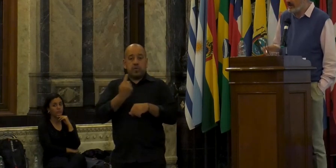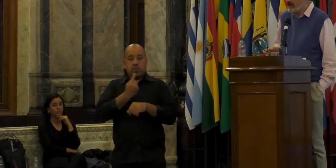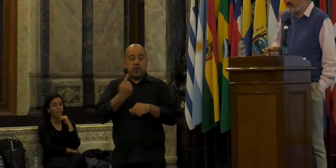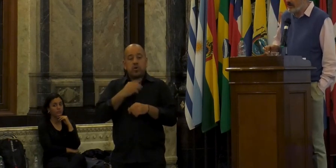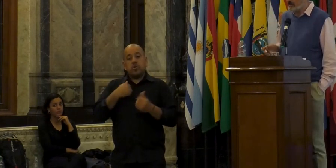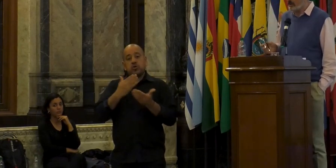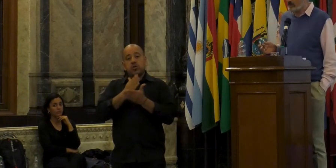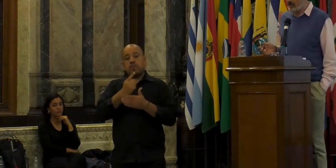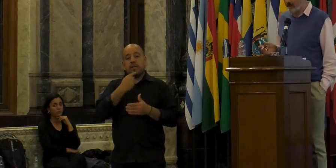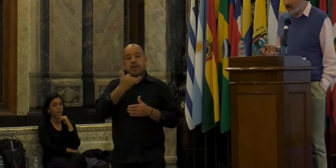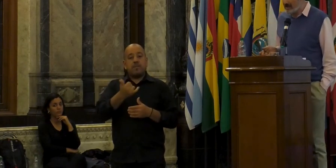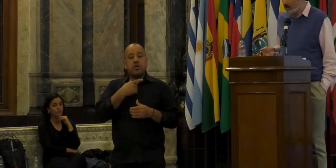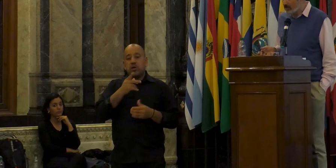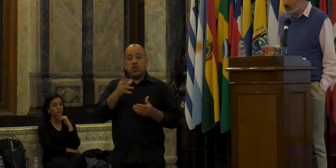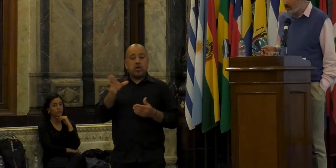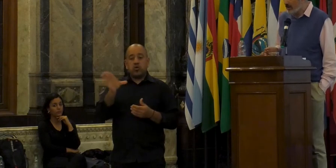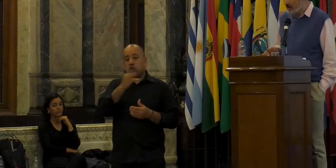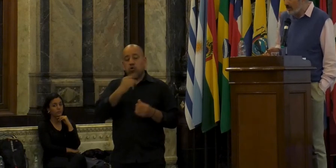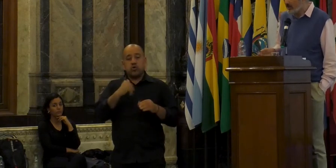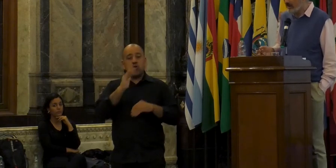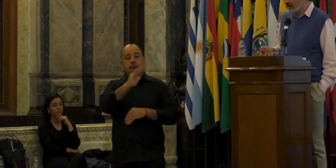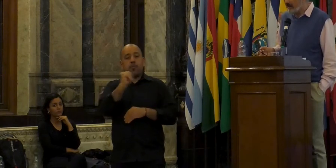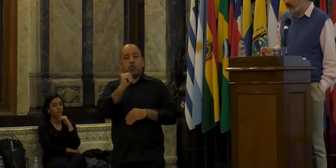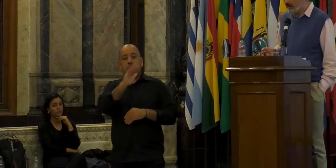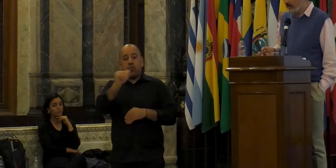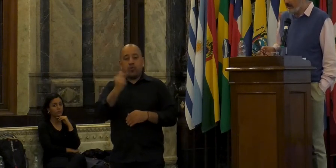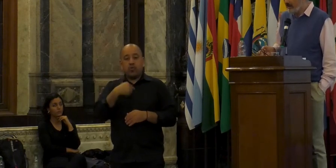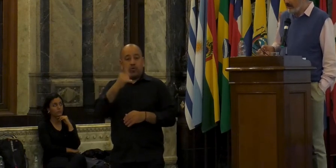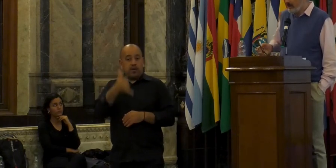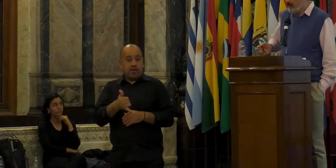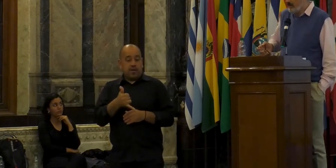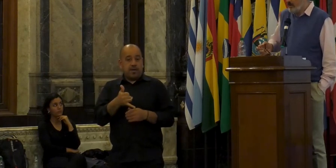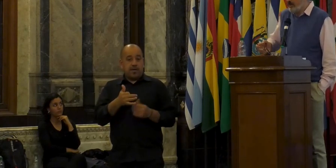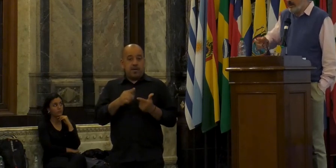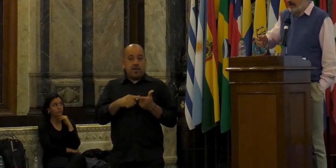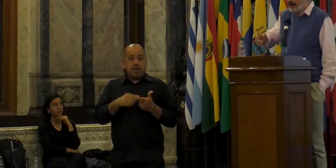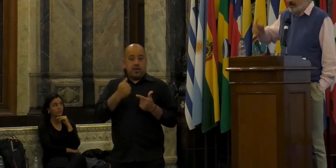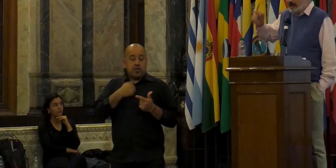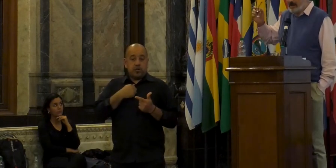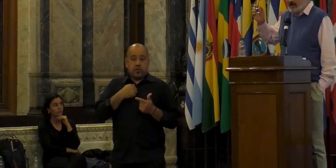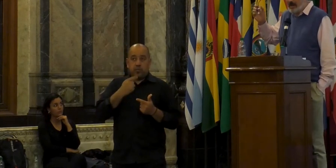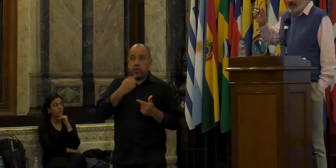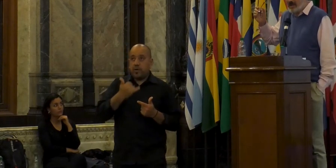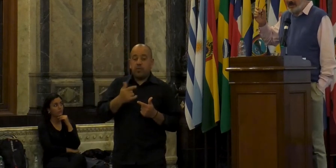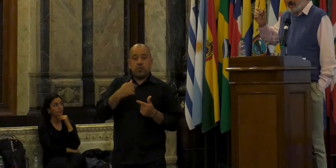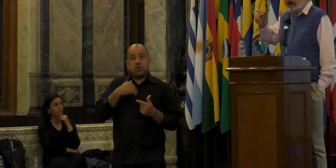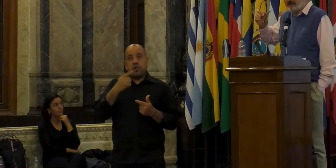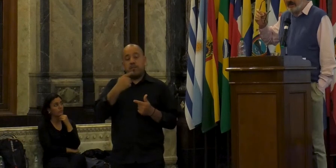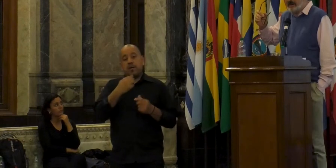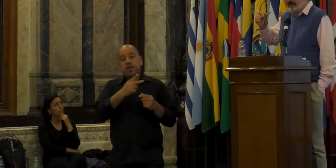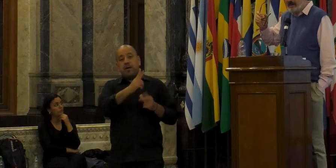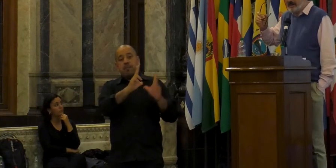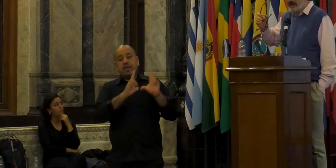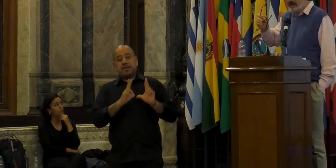Yo pongo siempre el ejemplo de todos los sobrenombres amorosos que uno tiene. Y yo hago la genealogía, a mí me han llamado